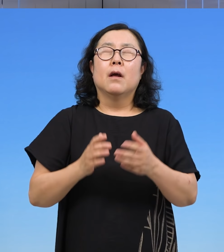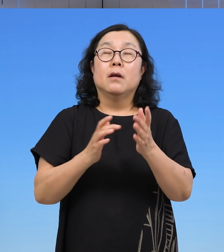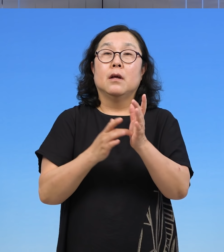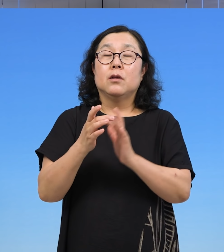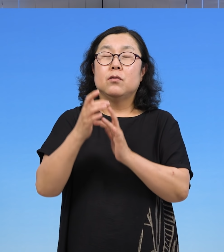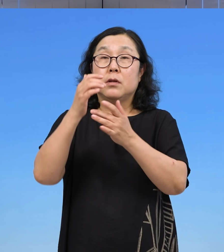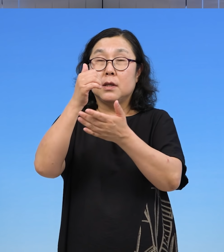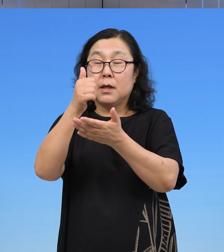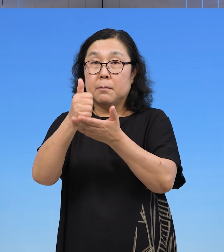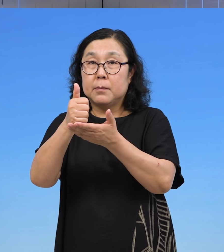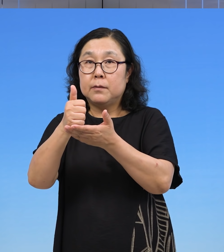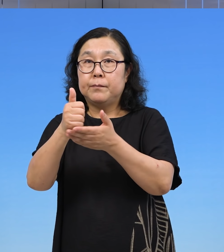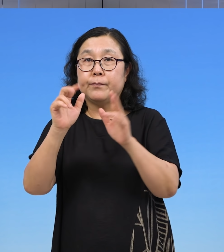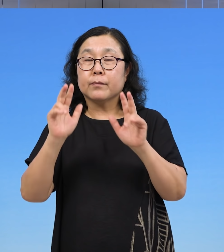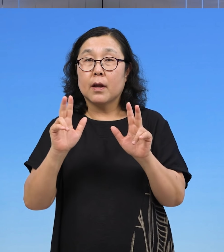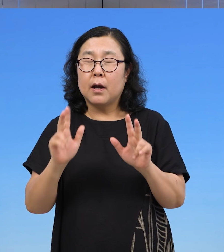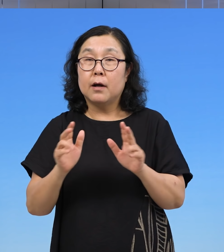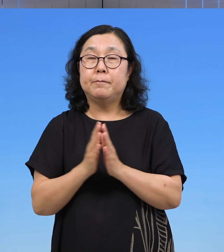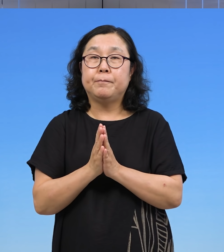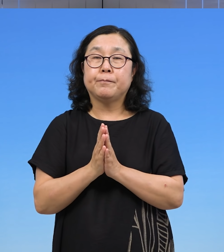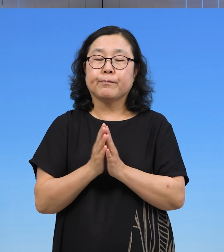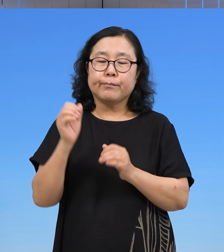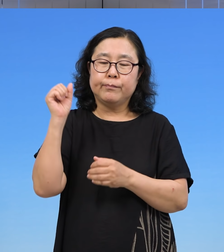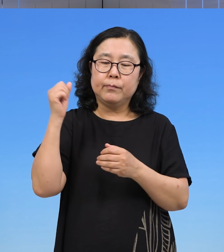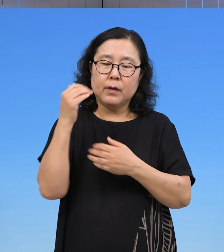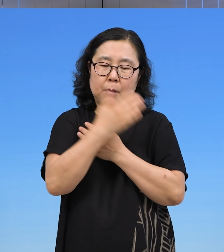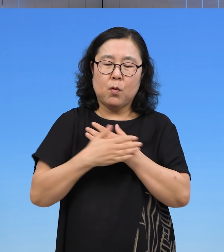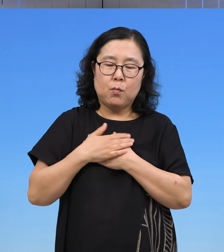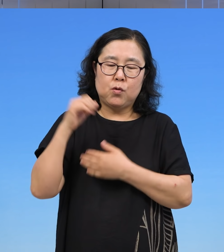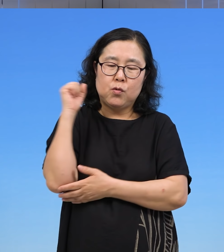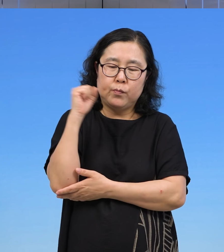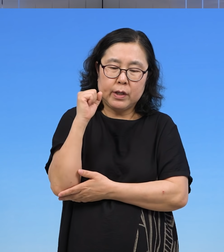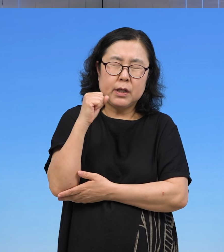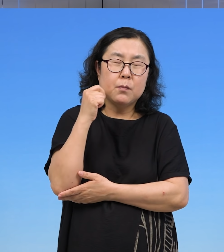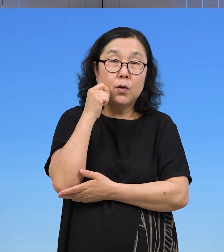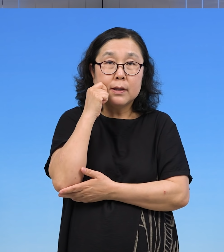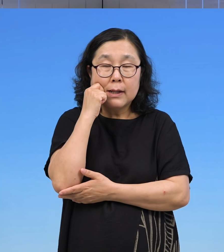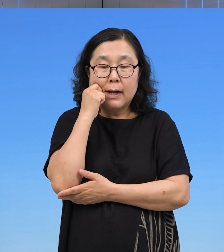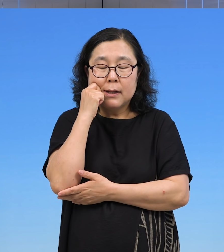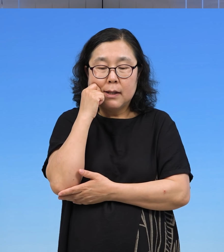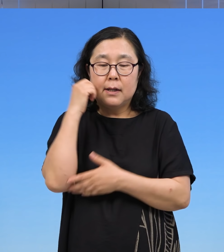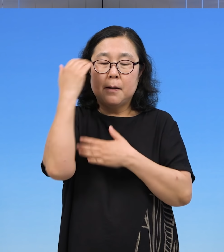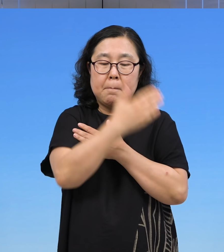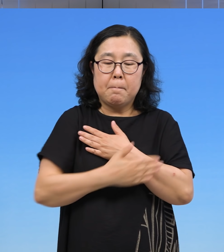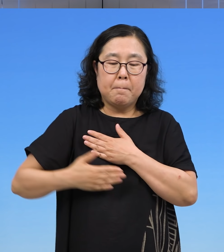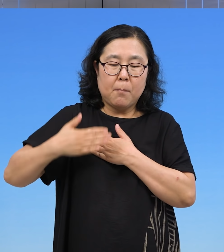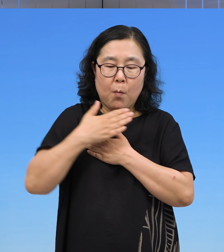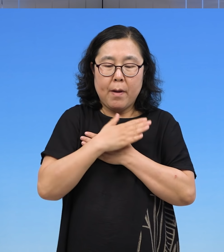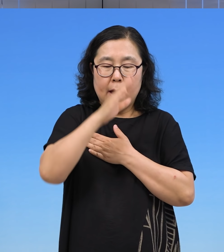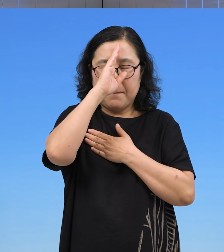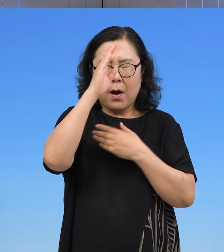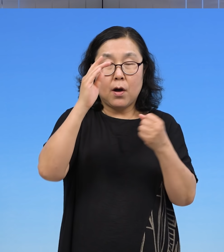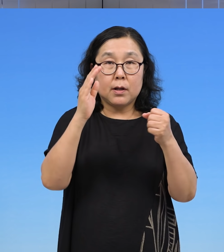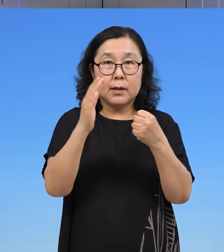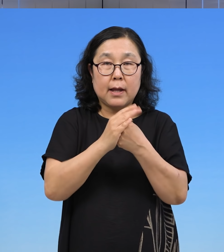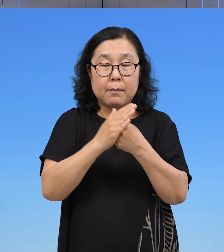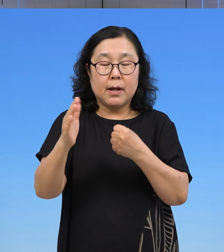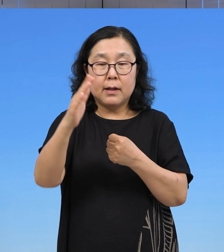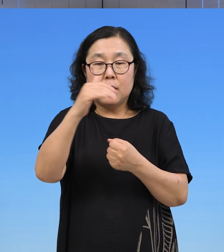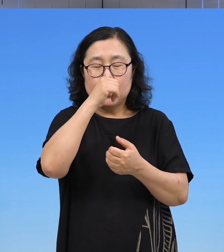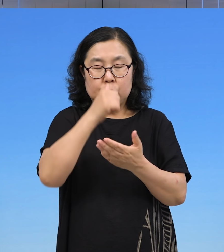예수님이 지금 움직이지 못하는 육신의 병 때문에 지금 덜껏에 실려온 그 병자를 고쳐주시면서